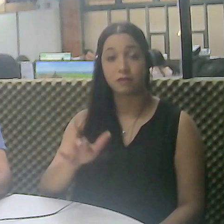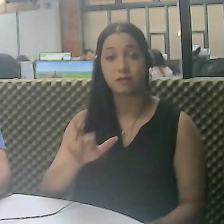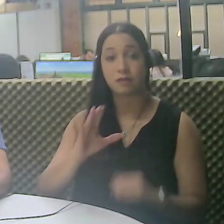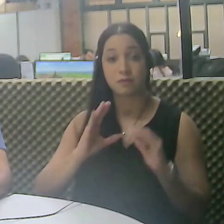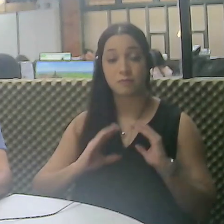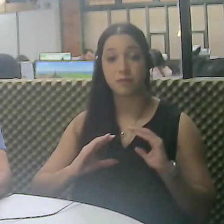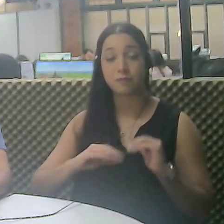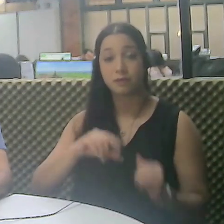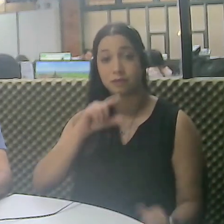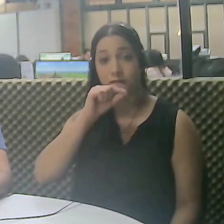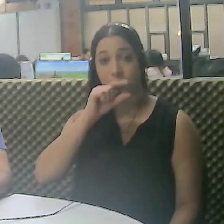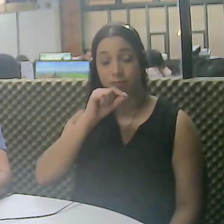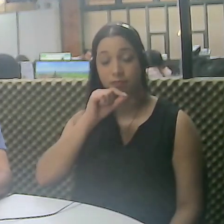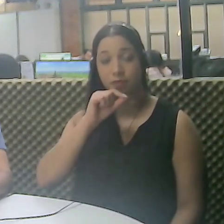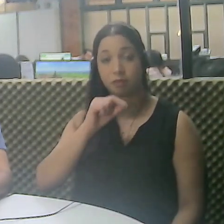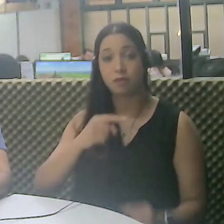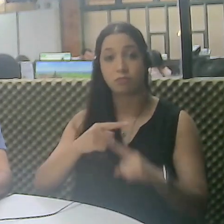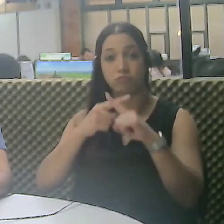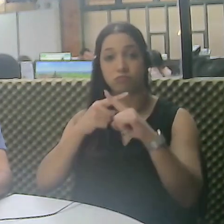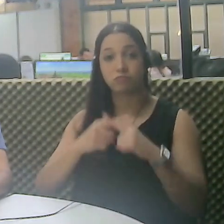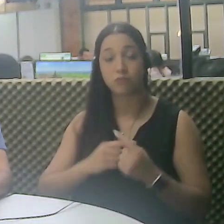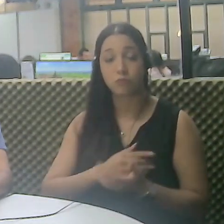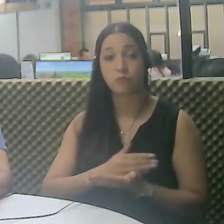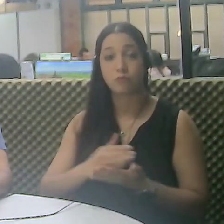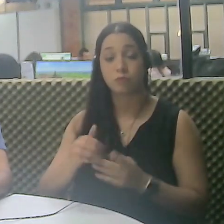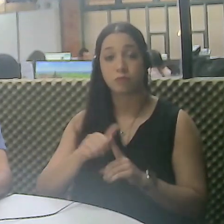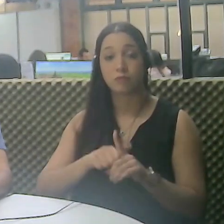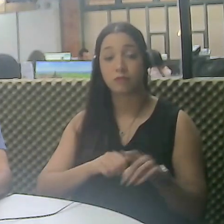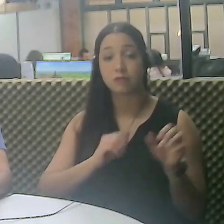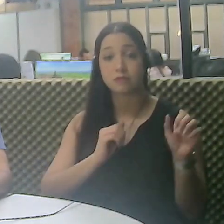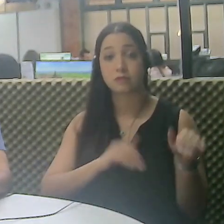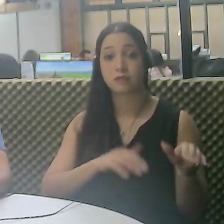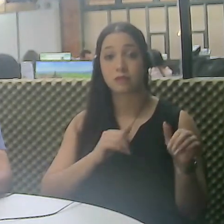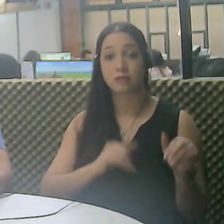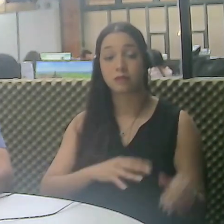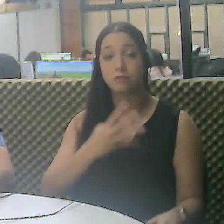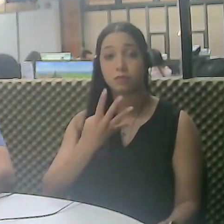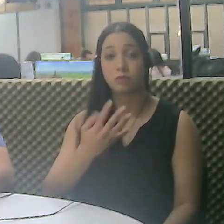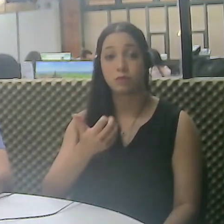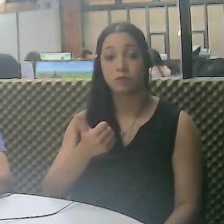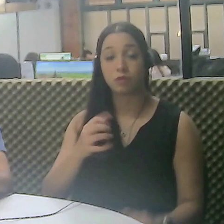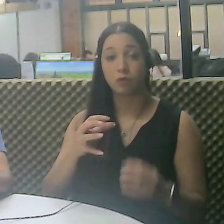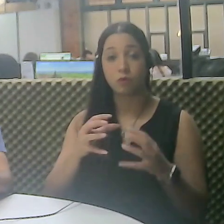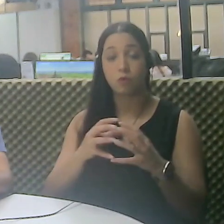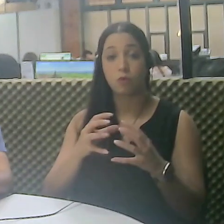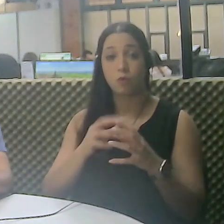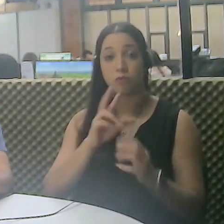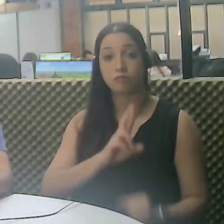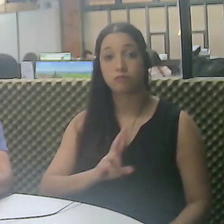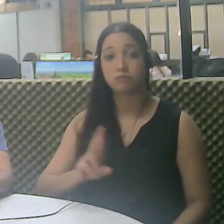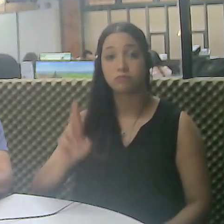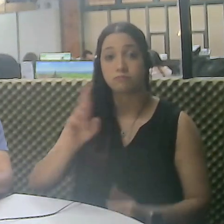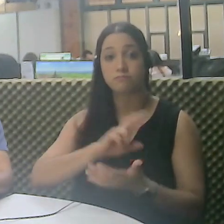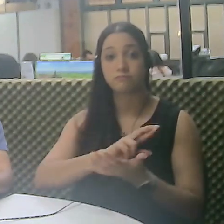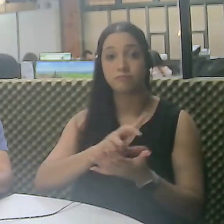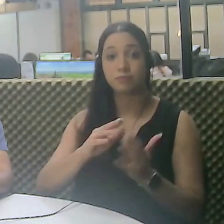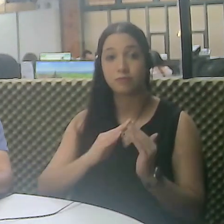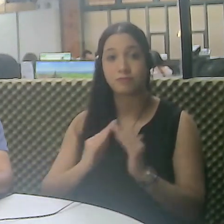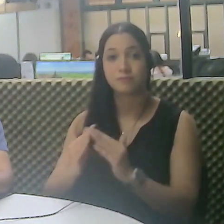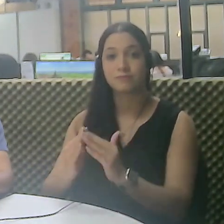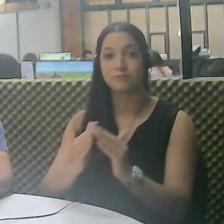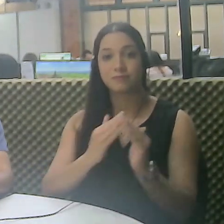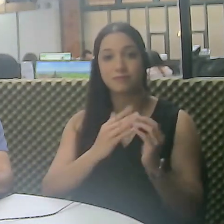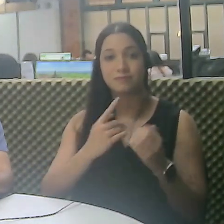Parque do Sabiá. A competição, iniciada em setembro, teve a participação de 41 equipes, representando diversos bairros da